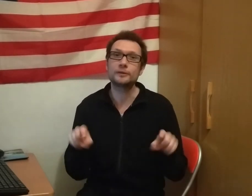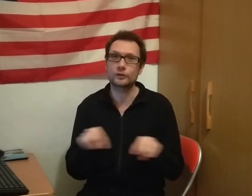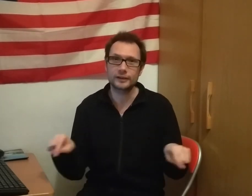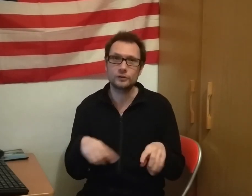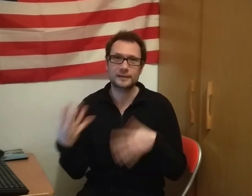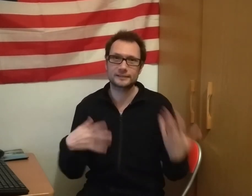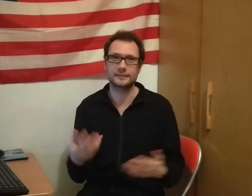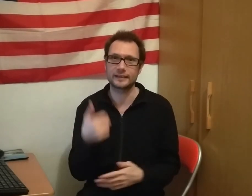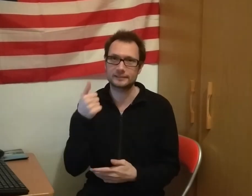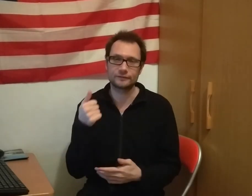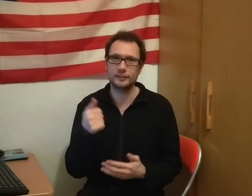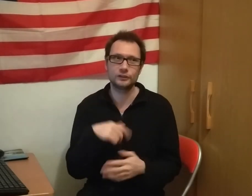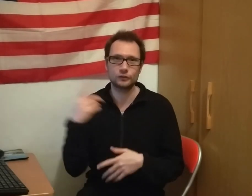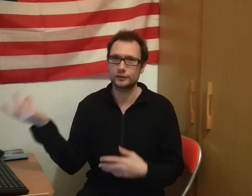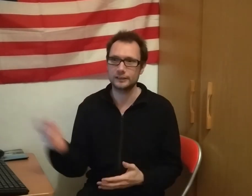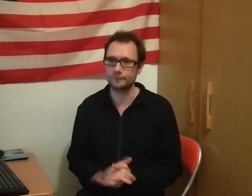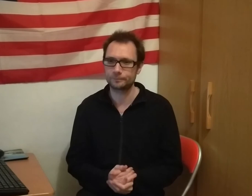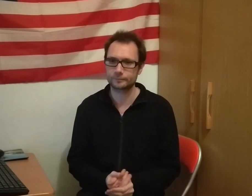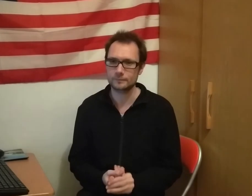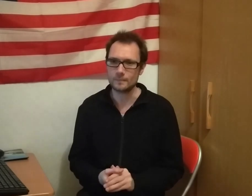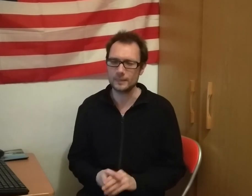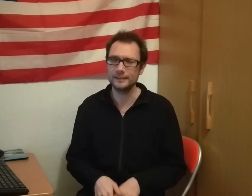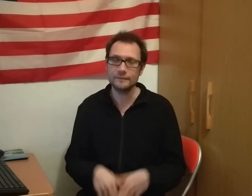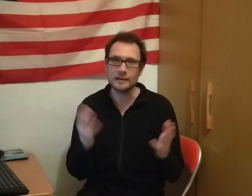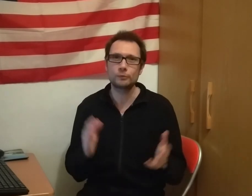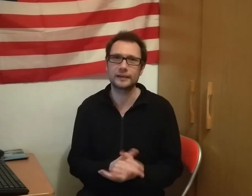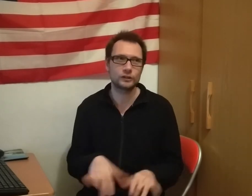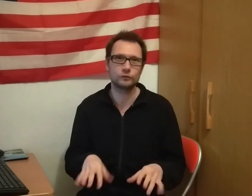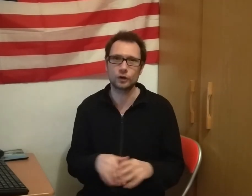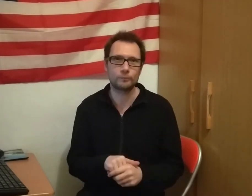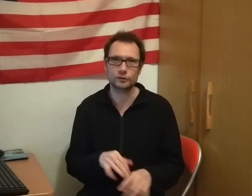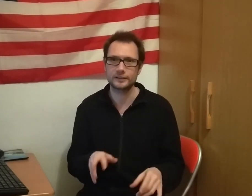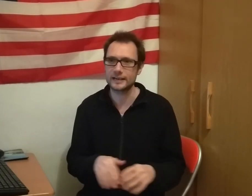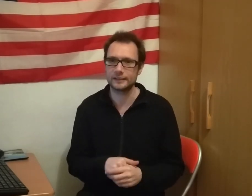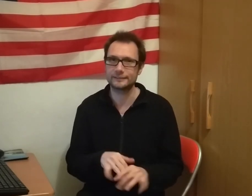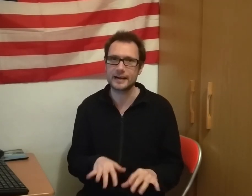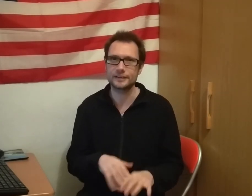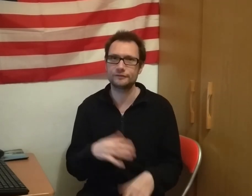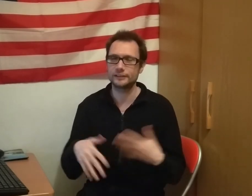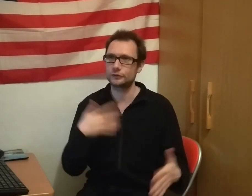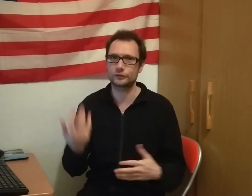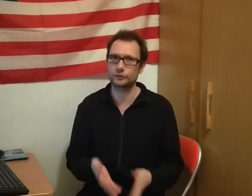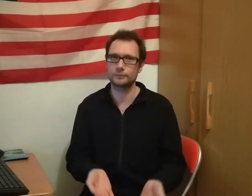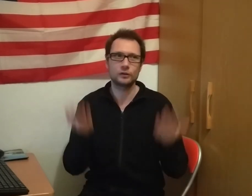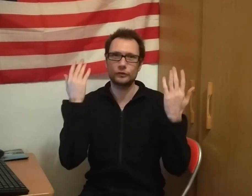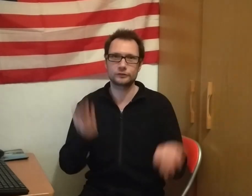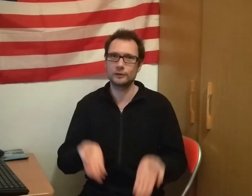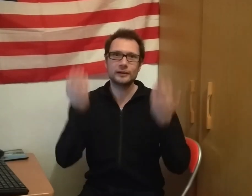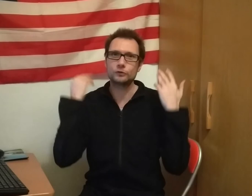mi correo para si queréis hacer vídeos y enviamos por ahí con Dropbox, el Drive, o no sé, subirlo en la